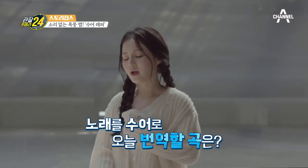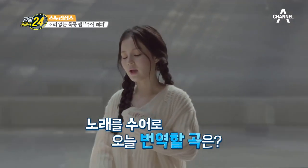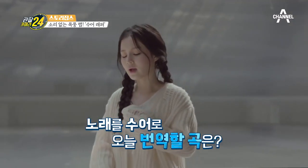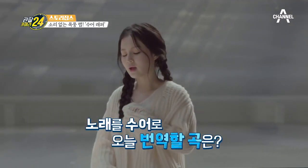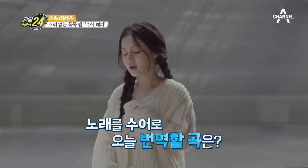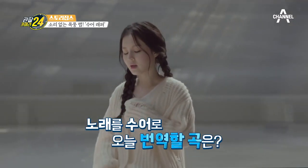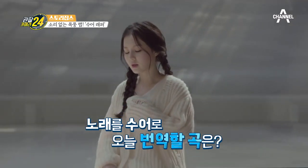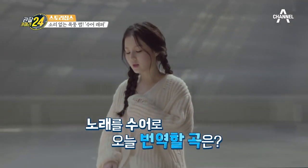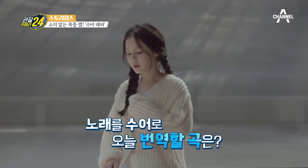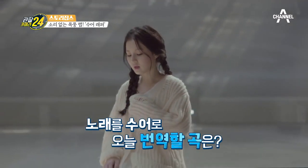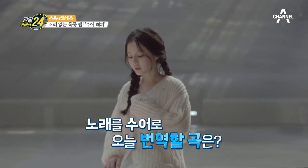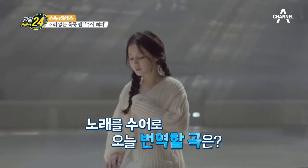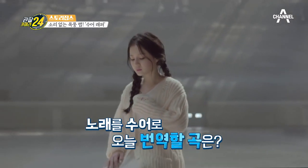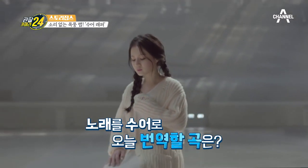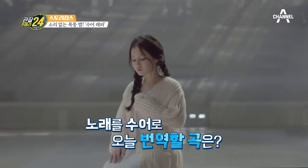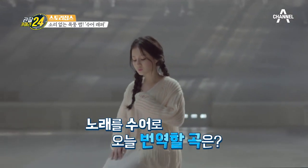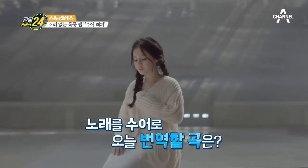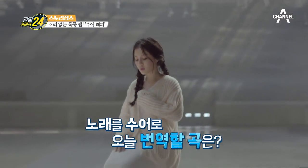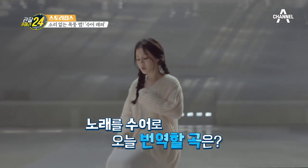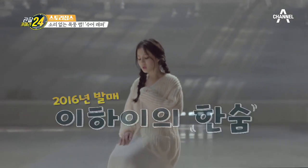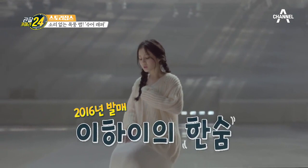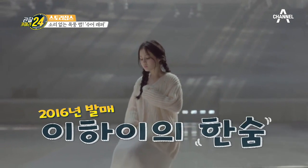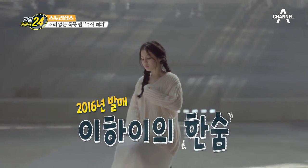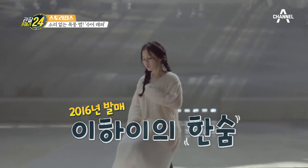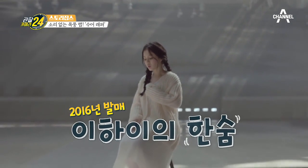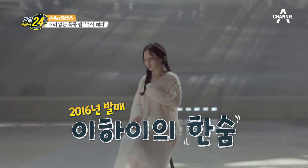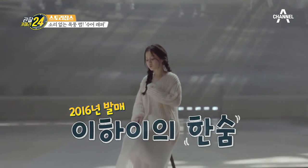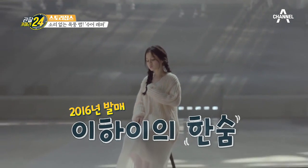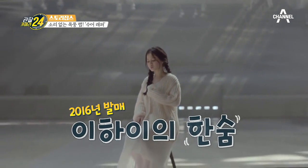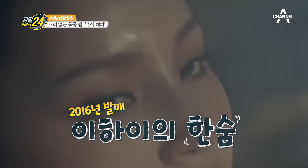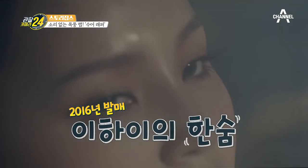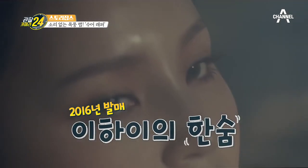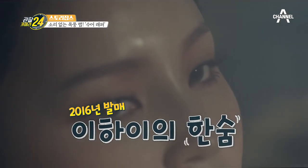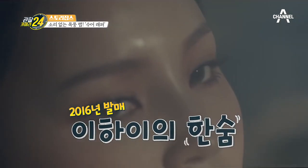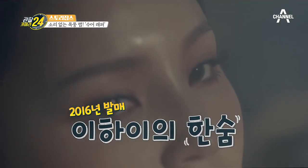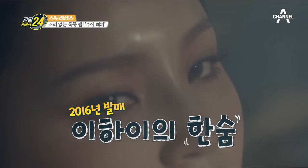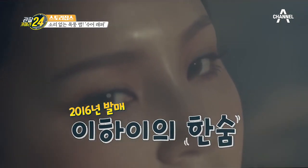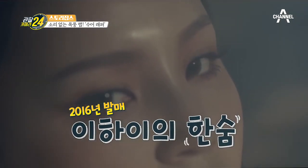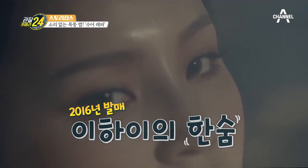꾸준히 가요 커버 콘텐츠를 제작하며 응원에 응답하는 그들.